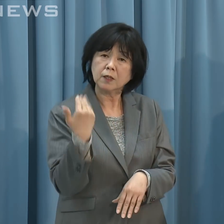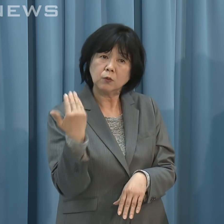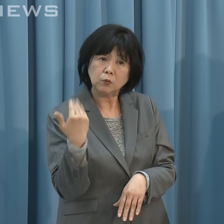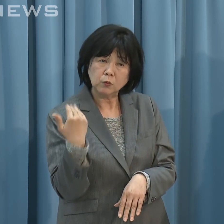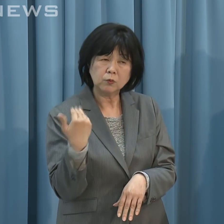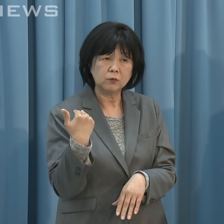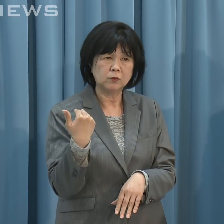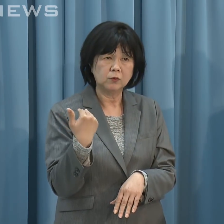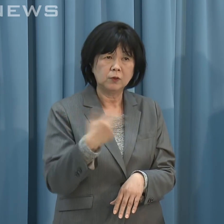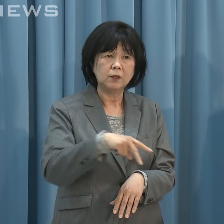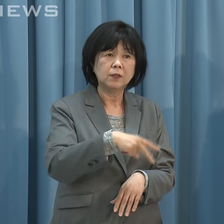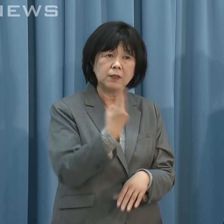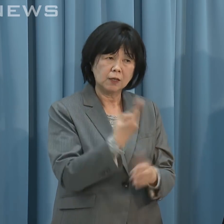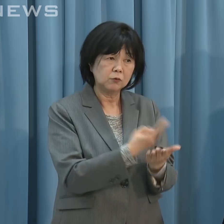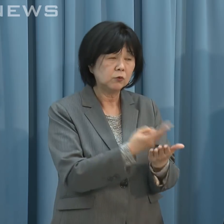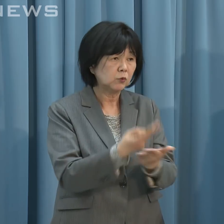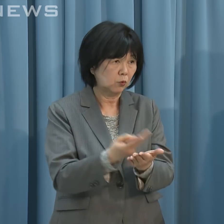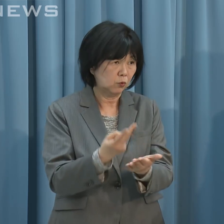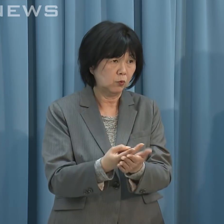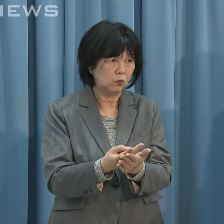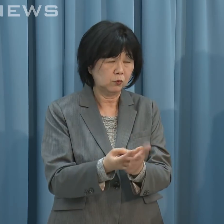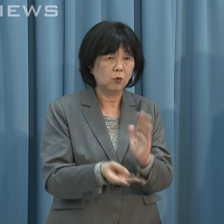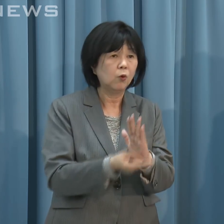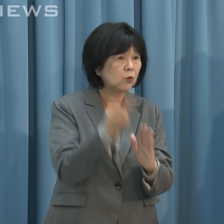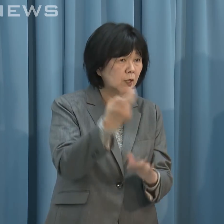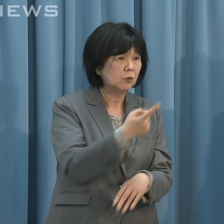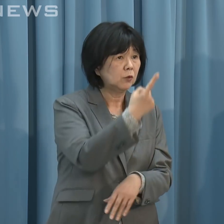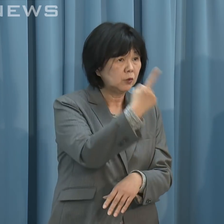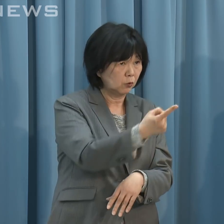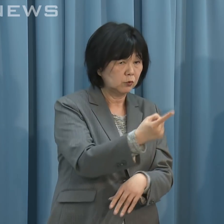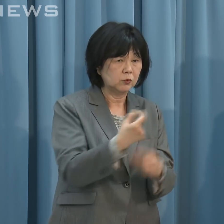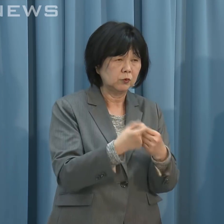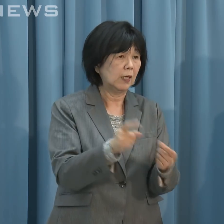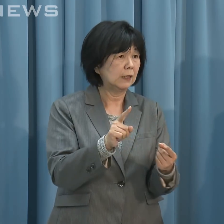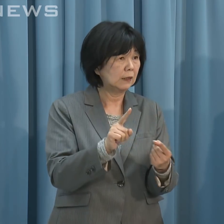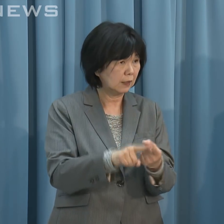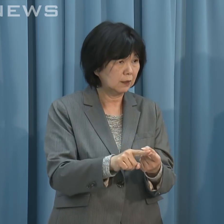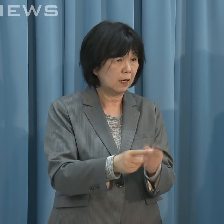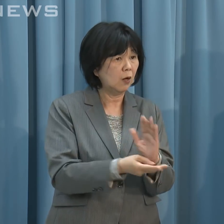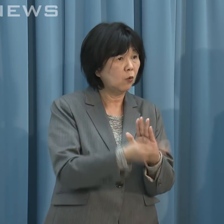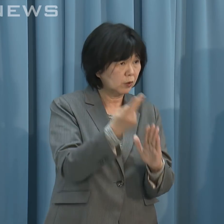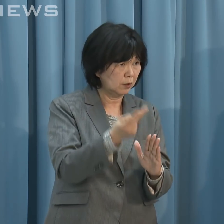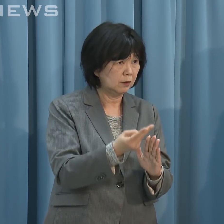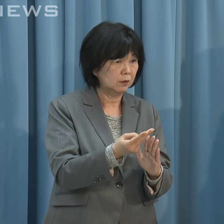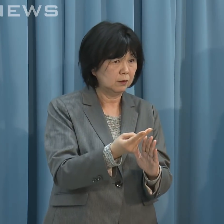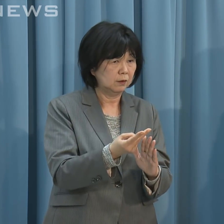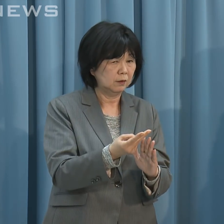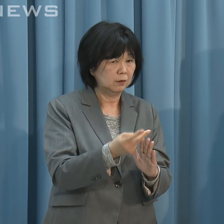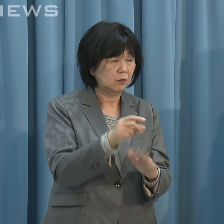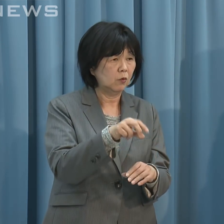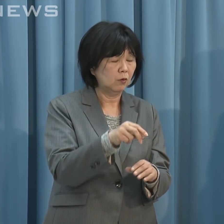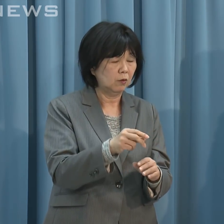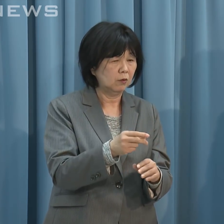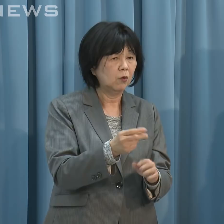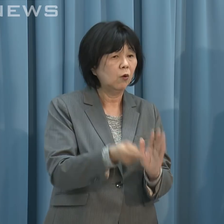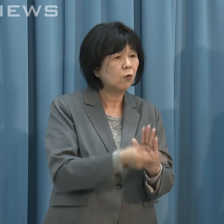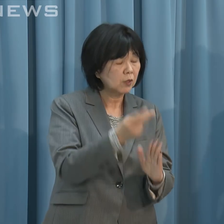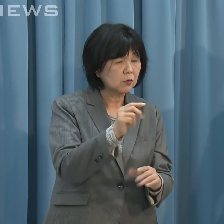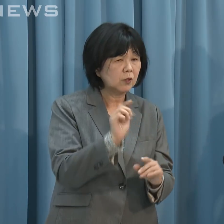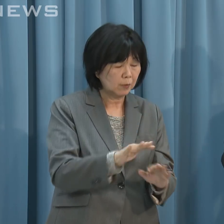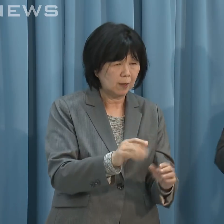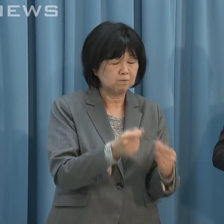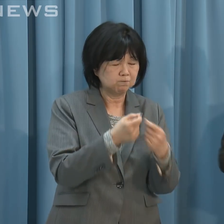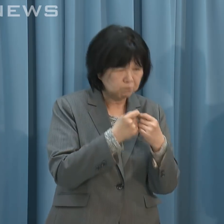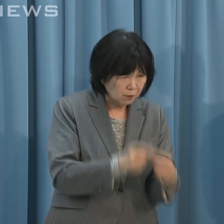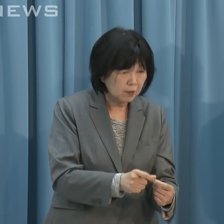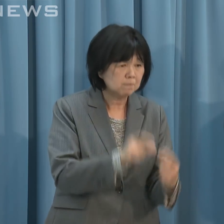ど200床を超えるホテル一つ、具体的な細部の詰めに入っているところであります。これから